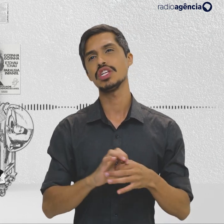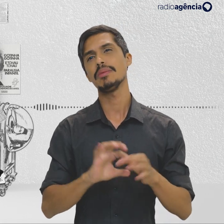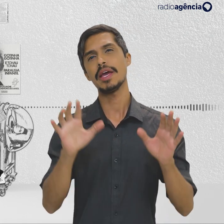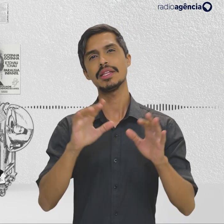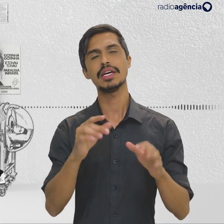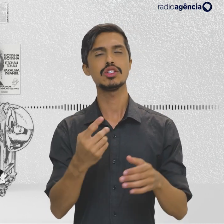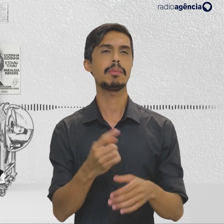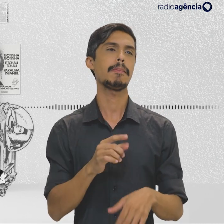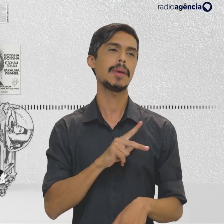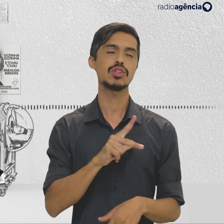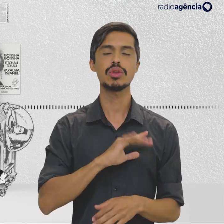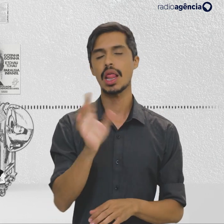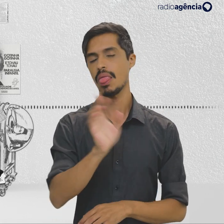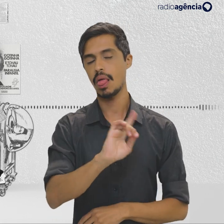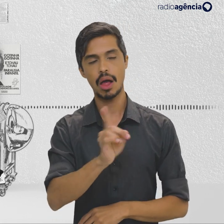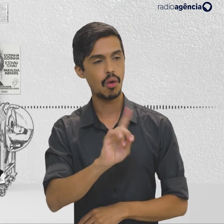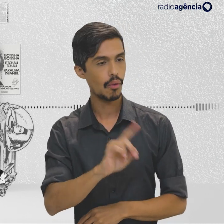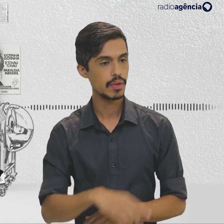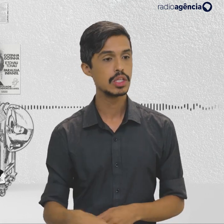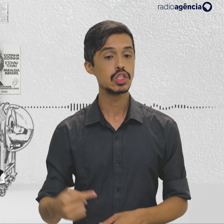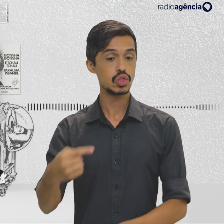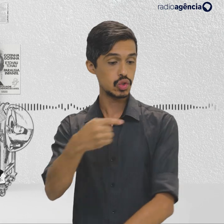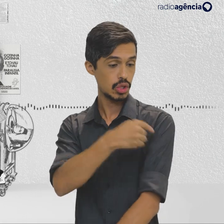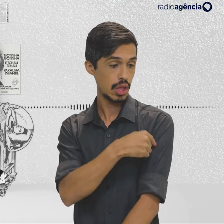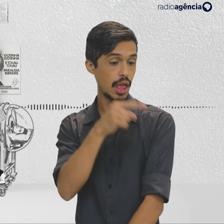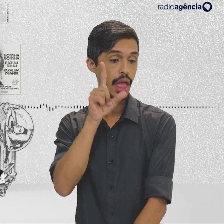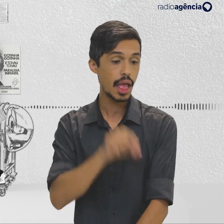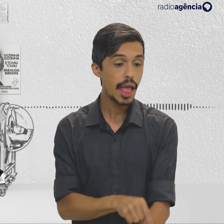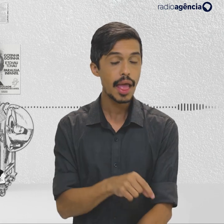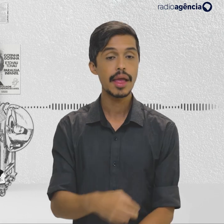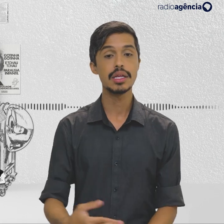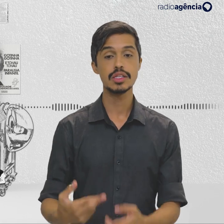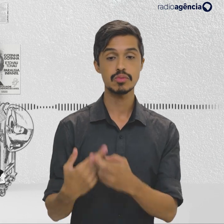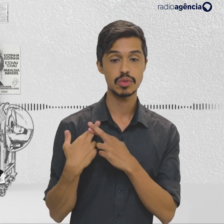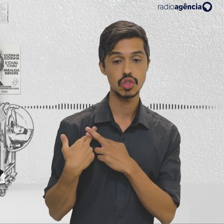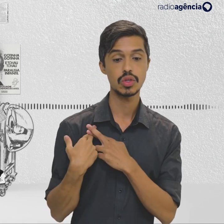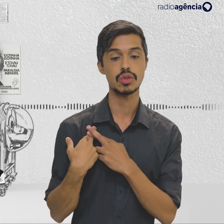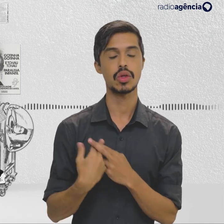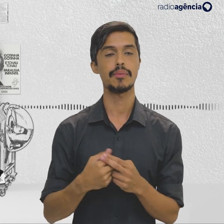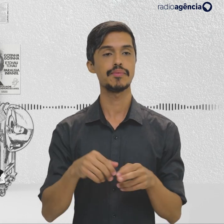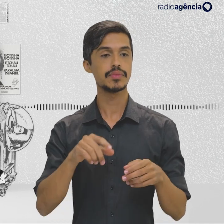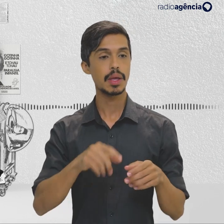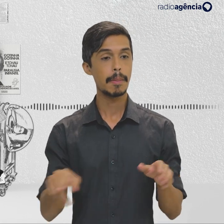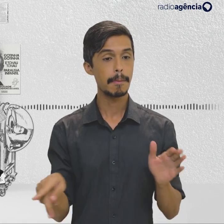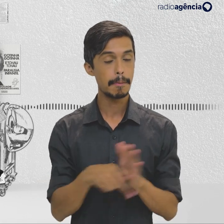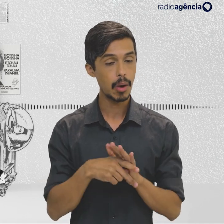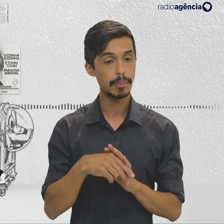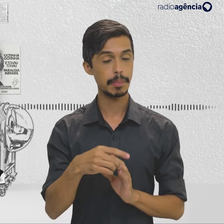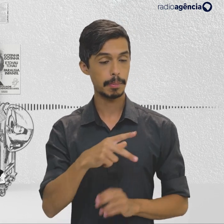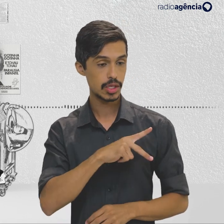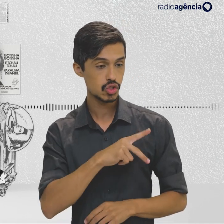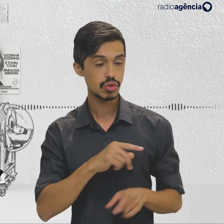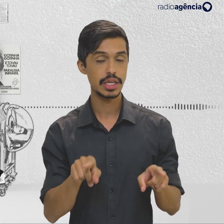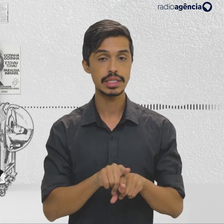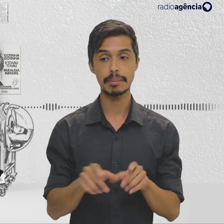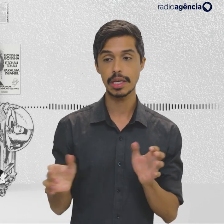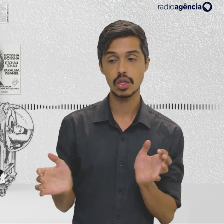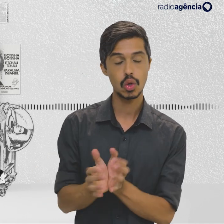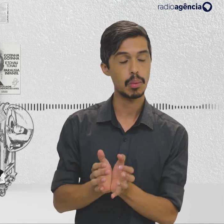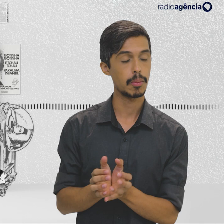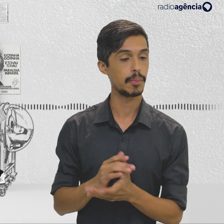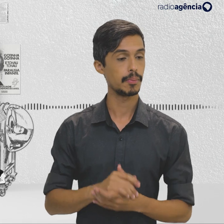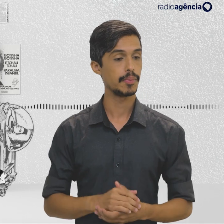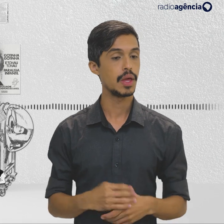liberdade individual não é tomar a vacina é uma questão de responsabilidade ao mesmo tempo individual e